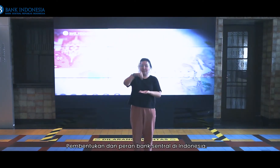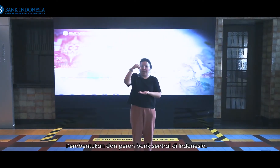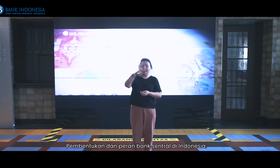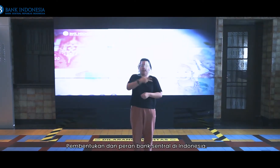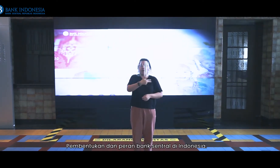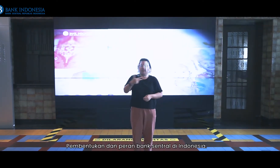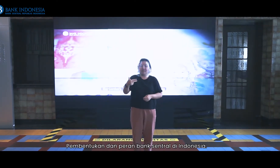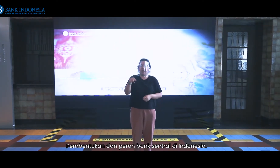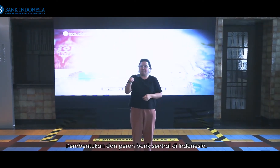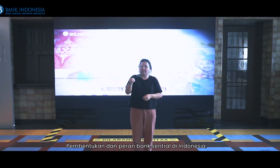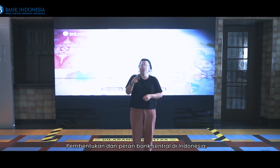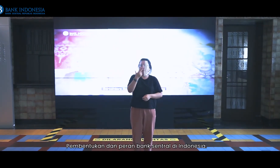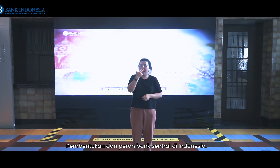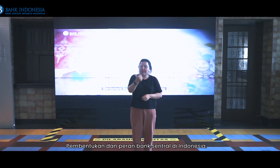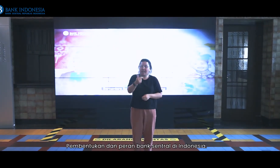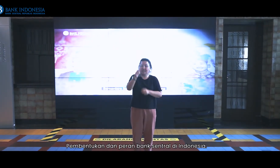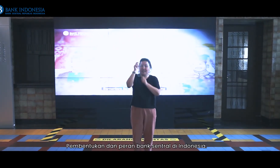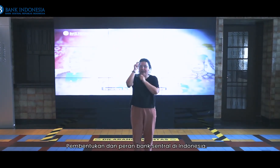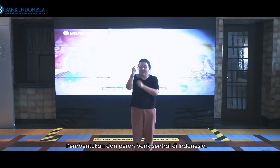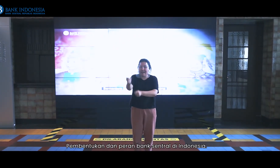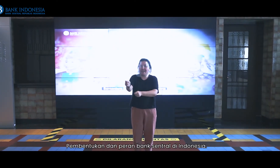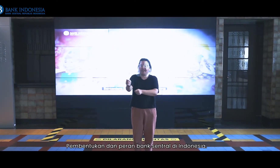pembentukan, dan peran Bank Sentral di Indonesia.